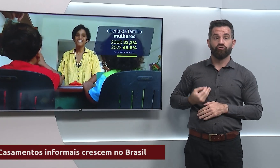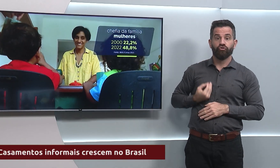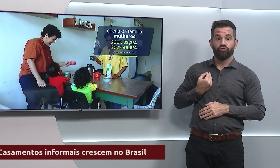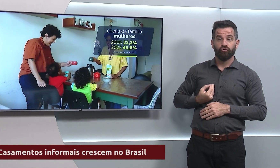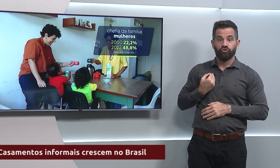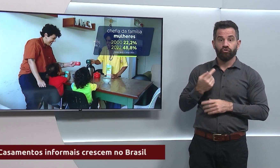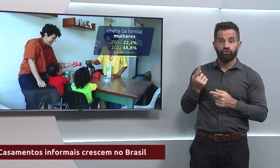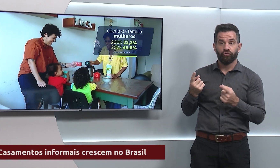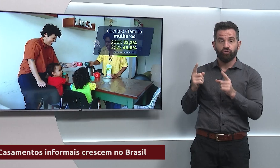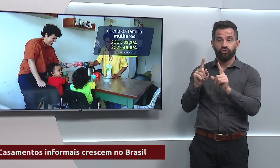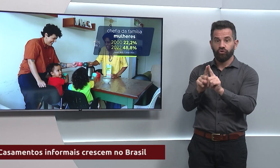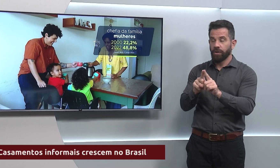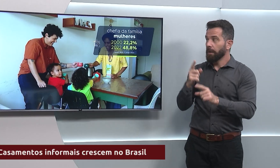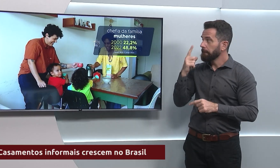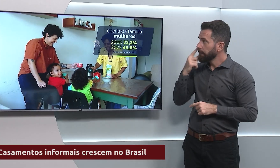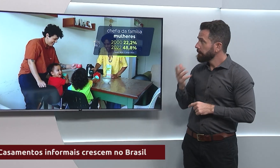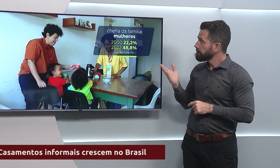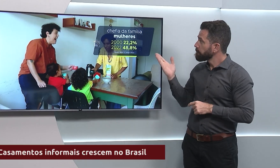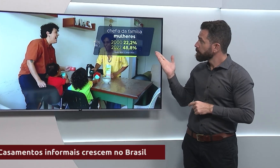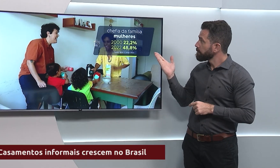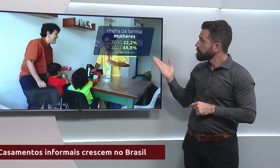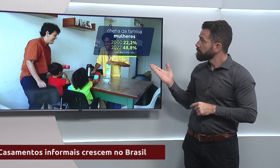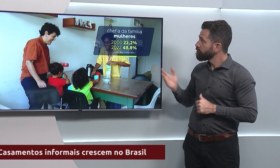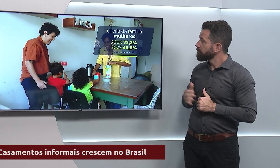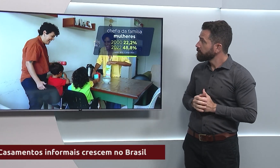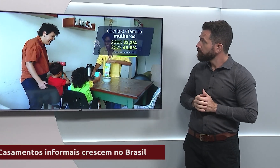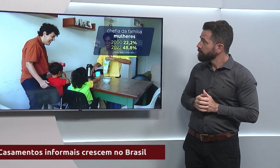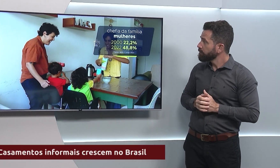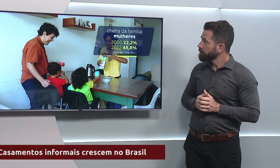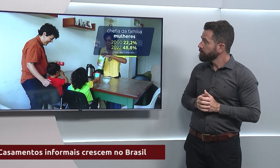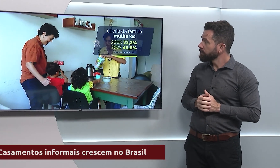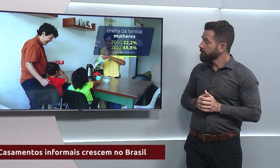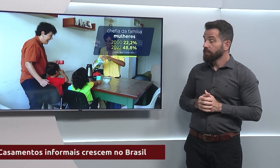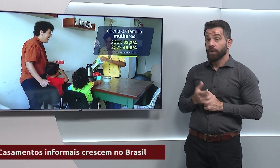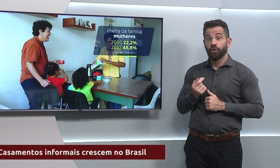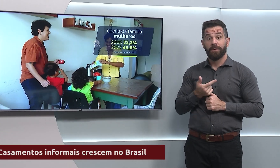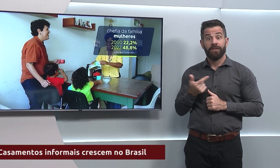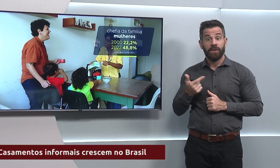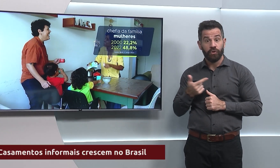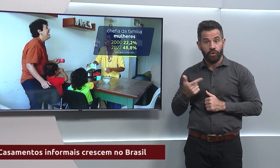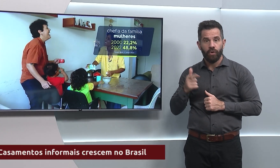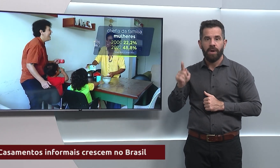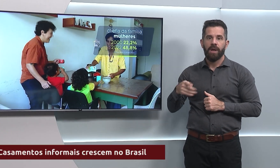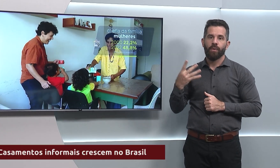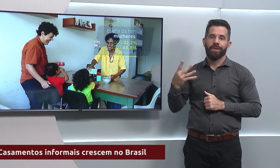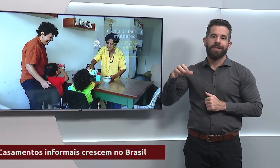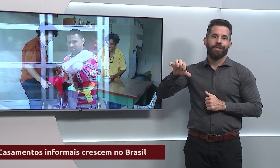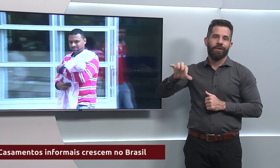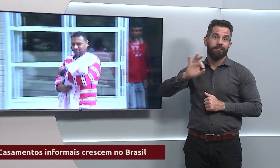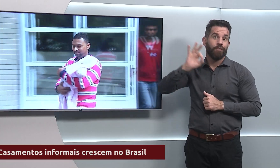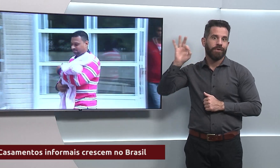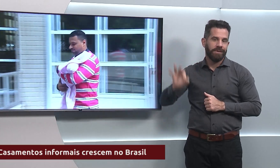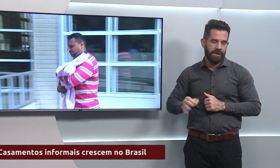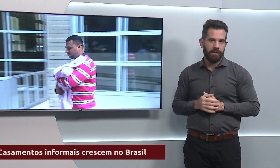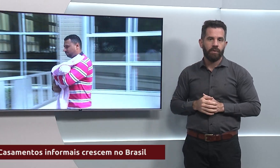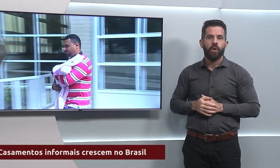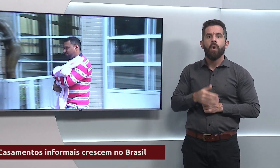para quase 49% o percentual de famílias chefiadas por mulheres. Os homens chefes de